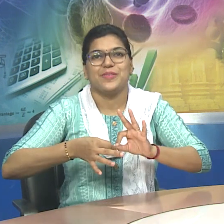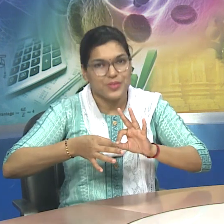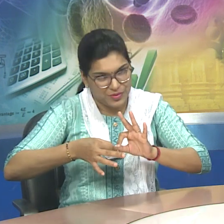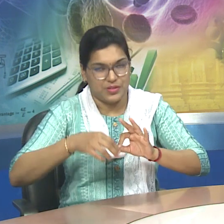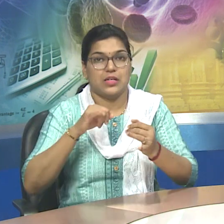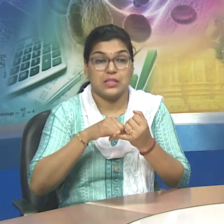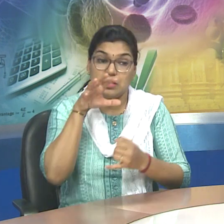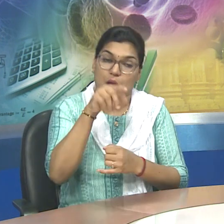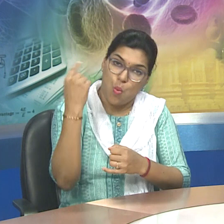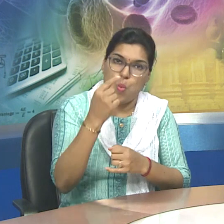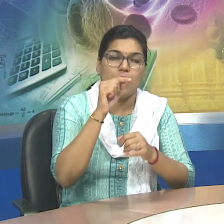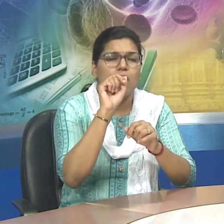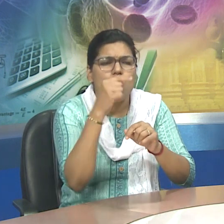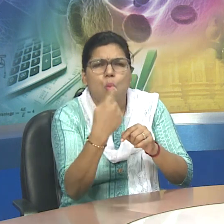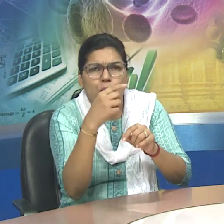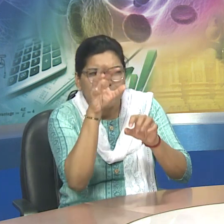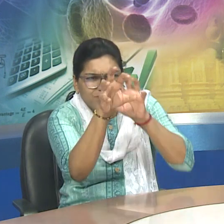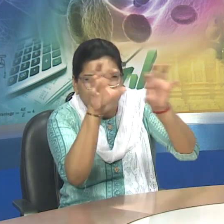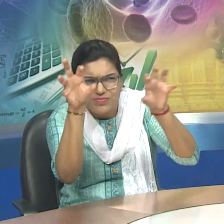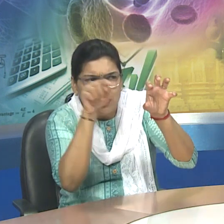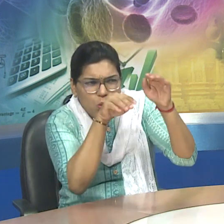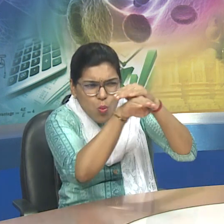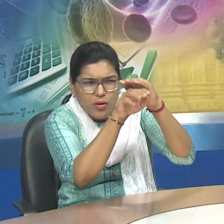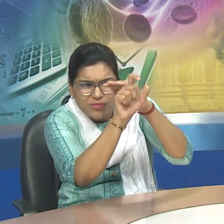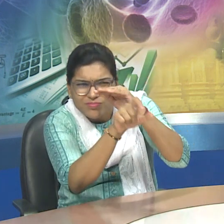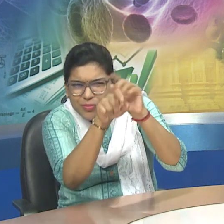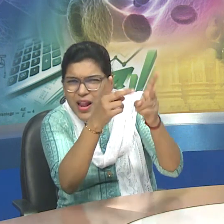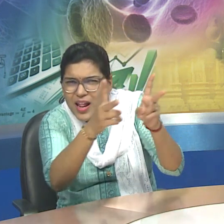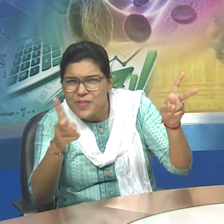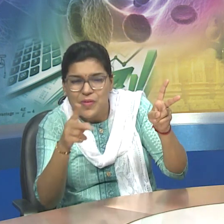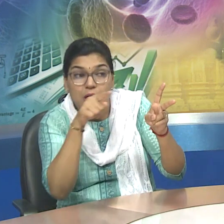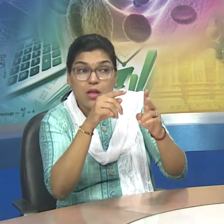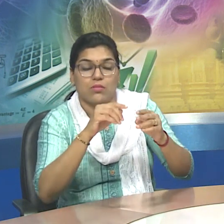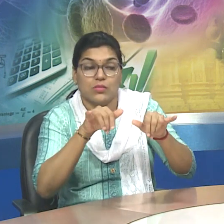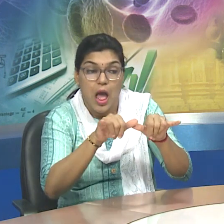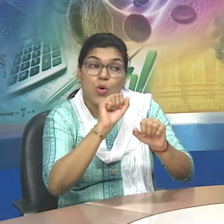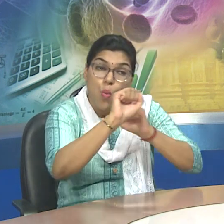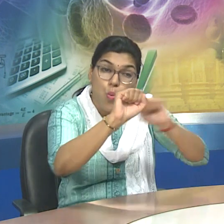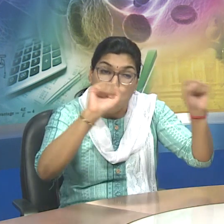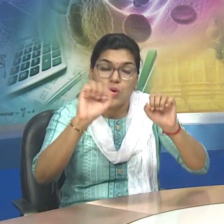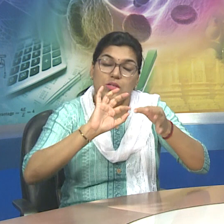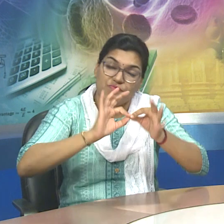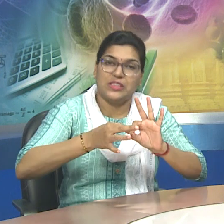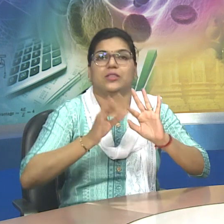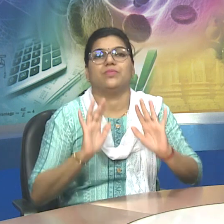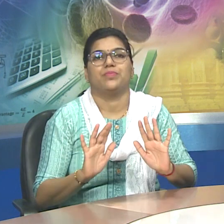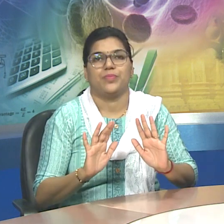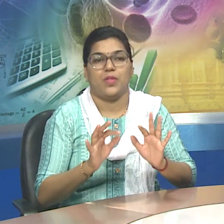जो बाउंड्रीज़ है, जो भूभाग है, वो बिल्कुल तय होता है कि इस जगह तक